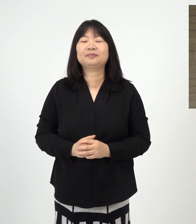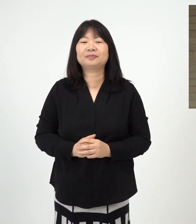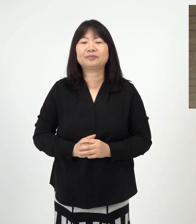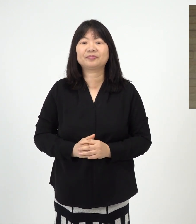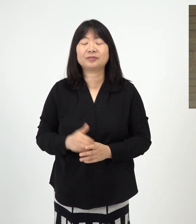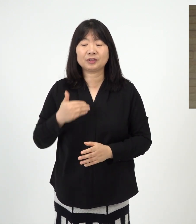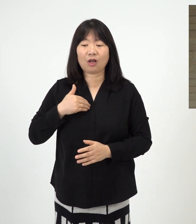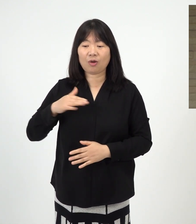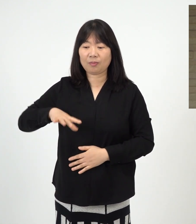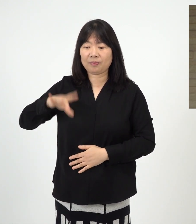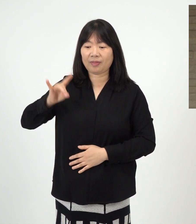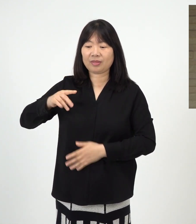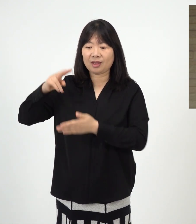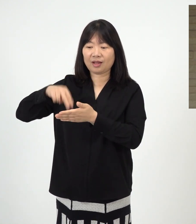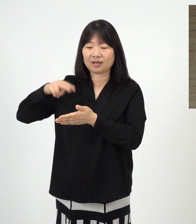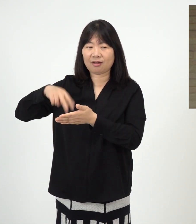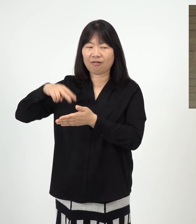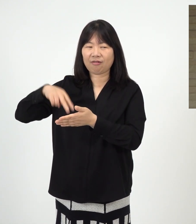제가 먼저 읽고,